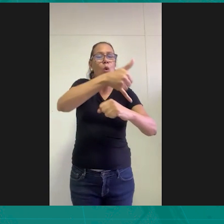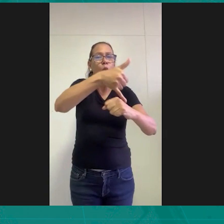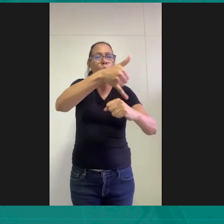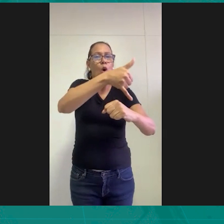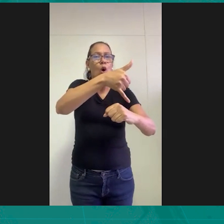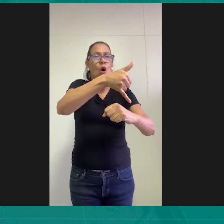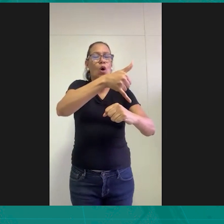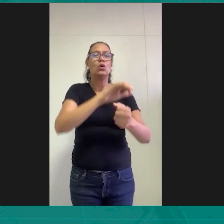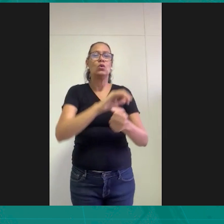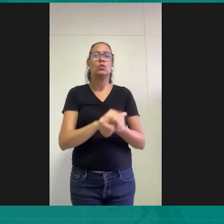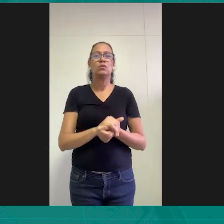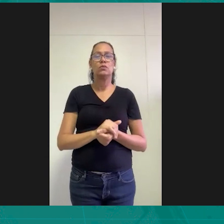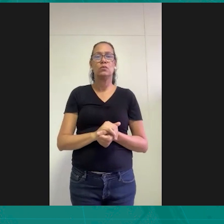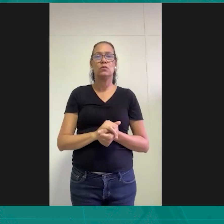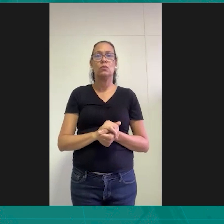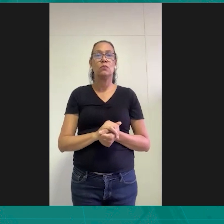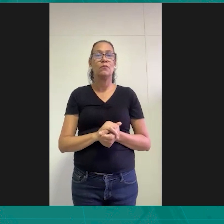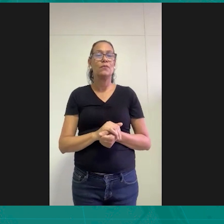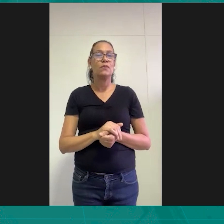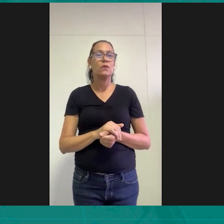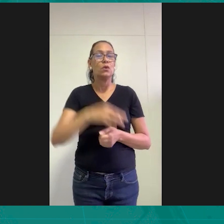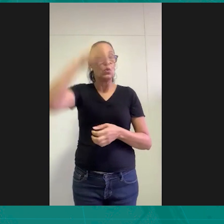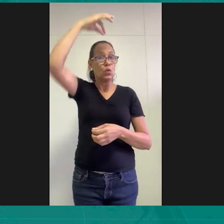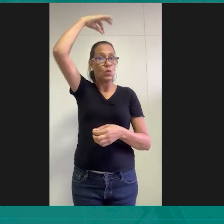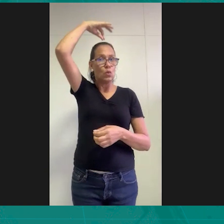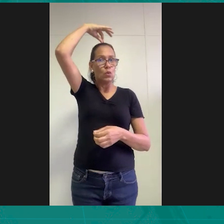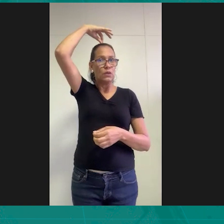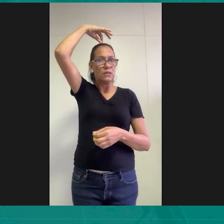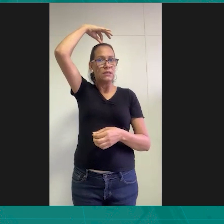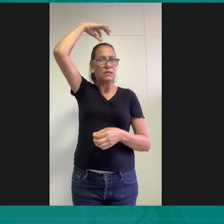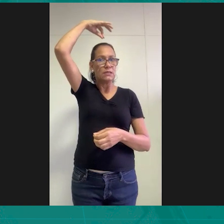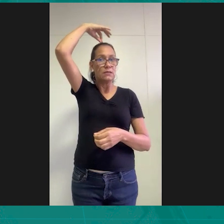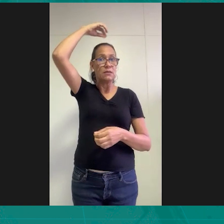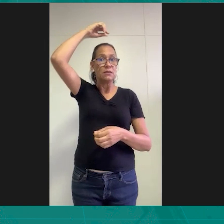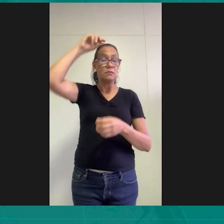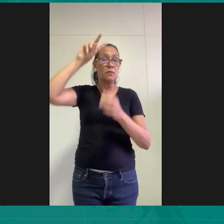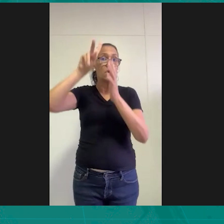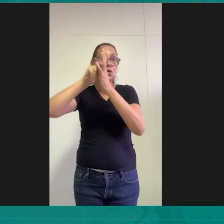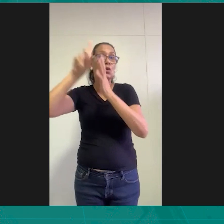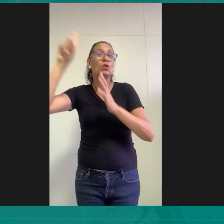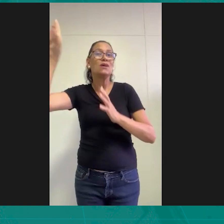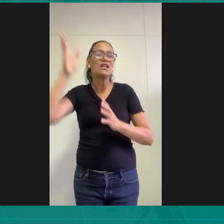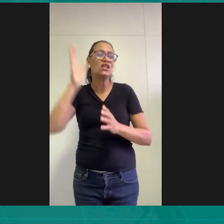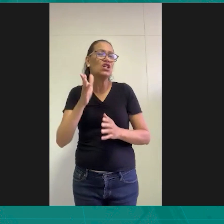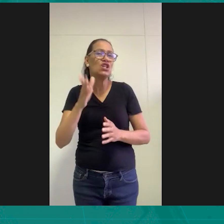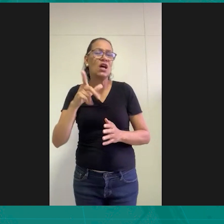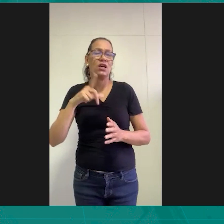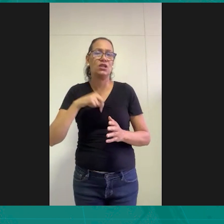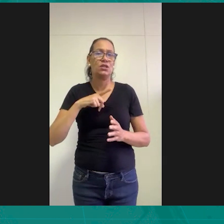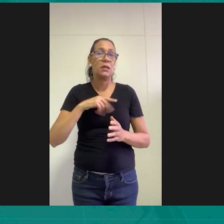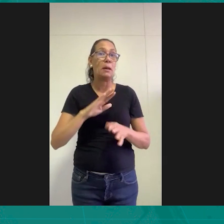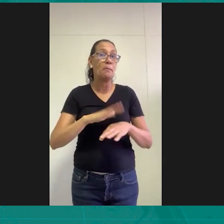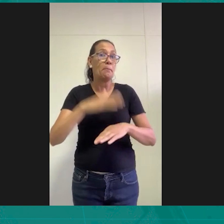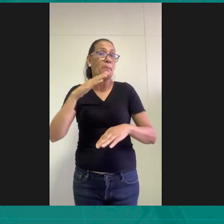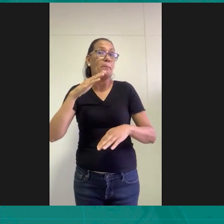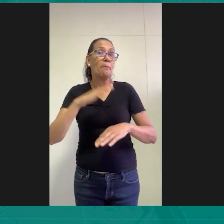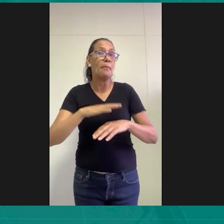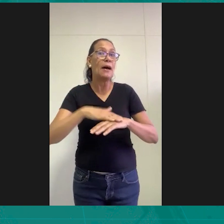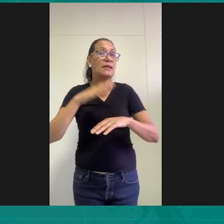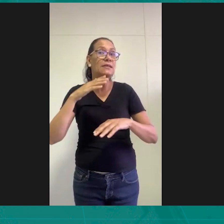existia, mas precisava introduzir, precisava acrescentar os